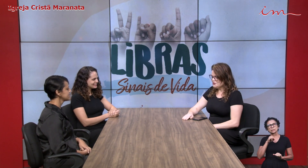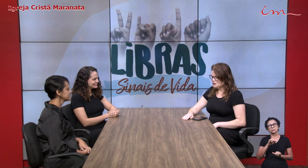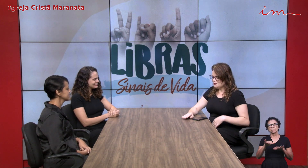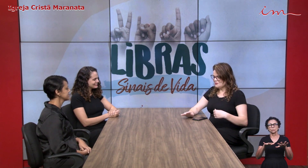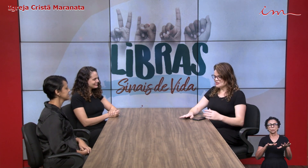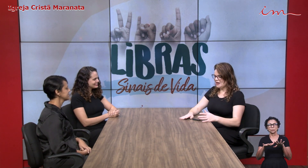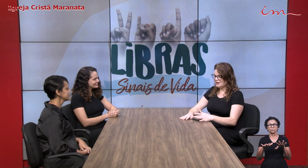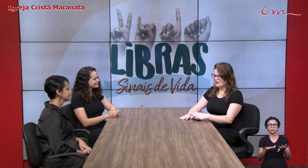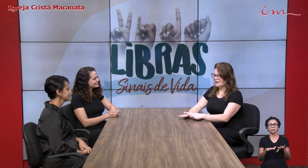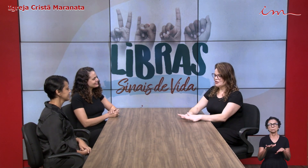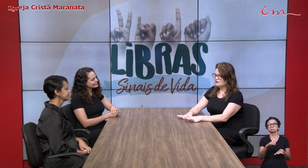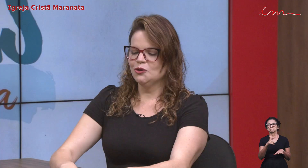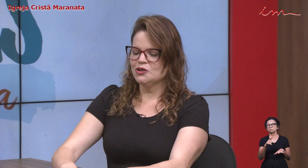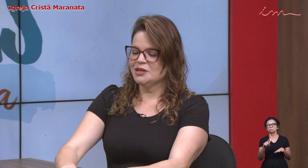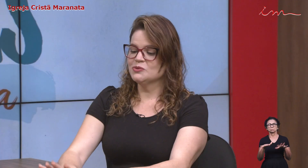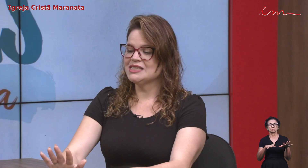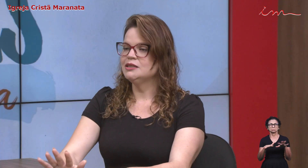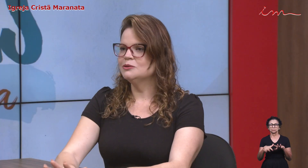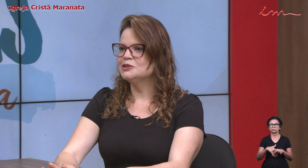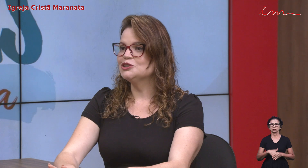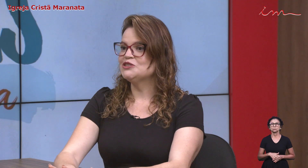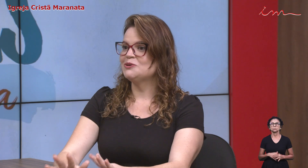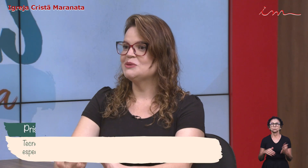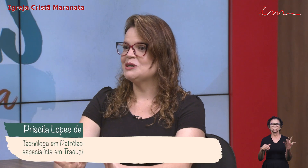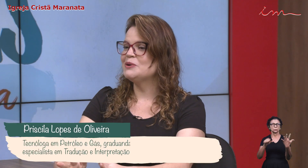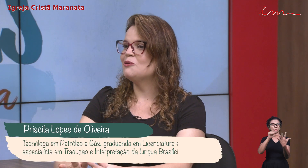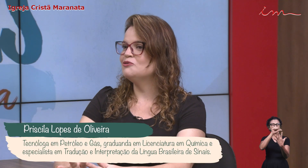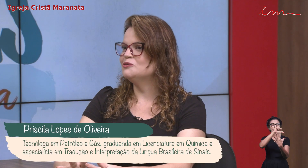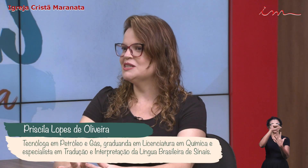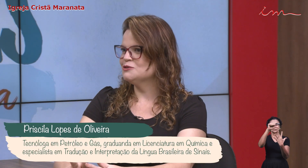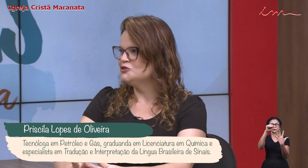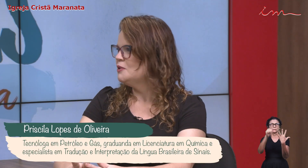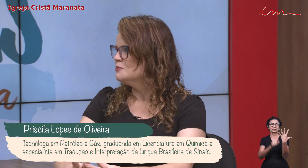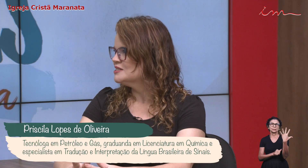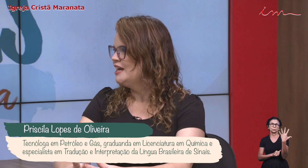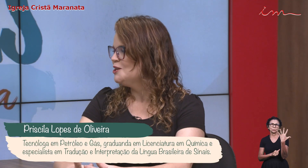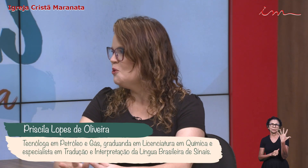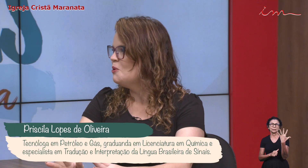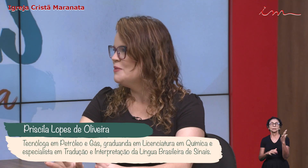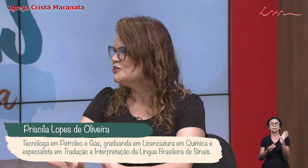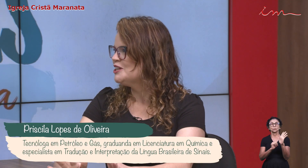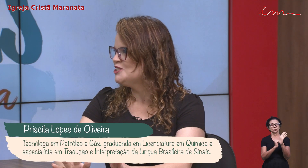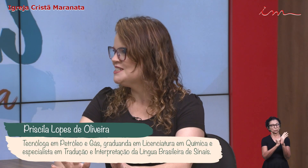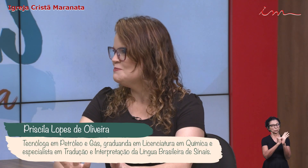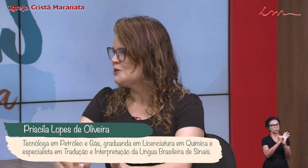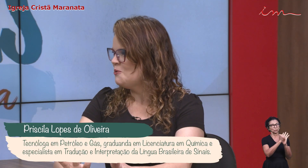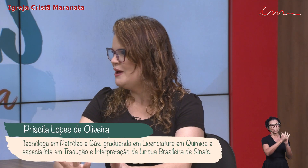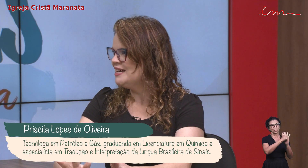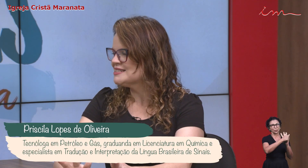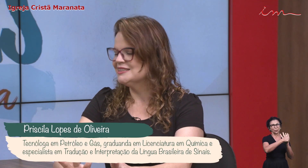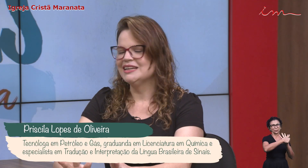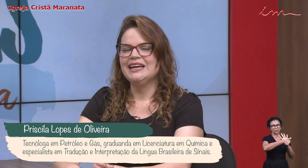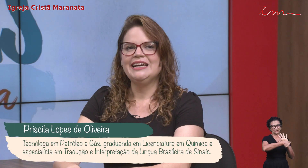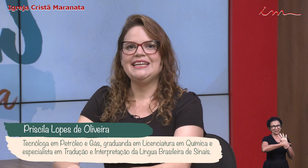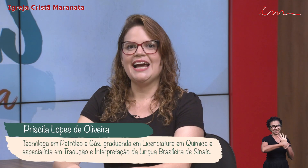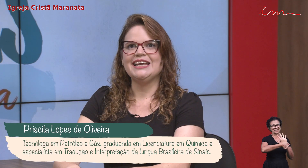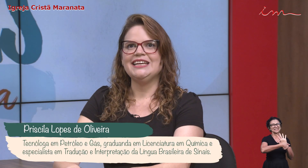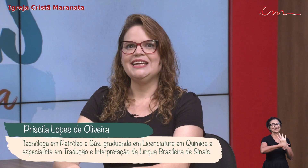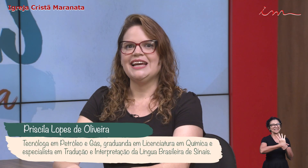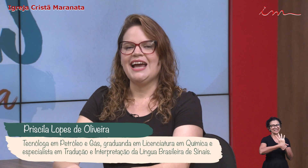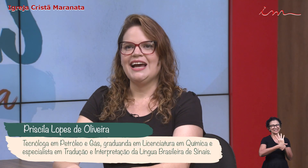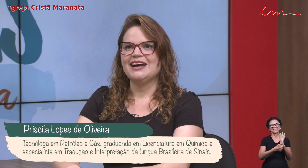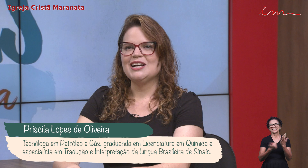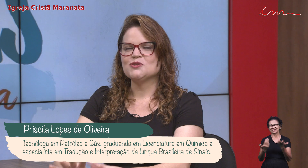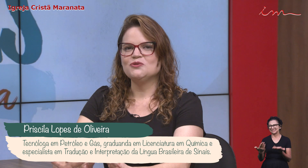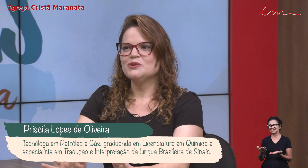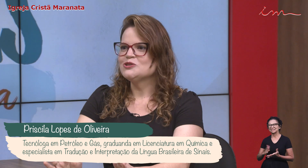E para a gente começar, que nem a Nath falou, nós temos 5, então a gente vai começar pela configuração de mãos, né? Que normalmente é que a gente sempre começa. E